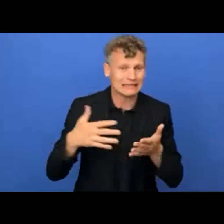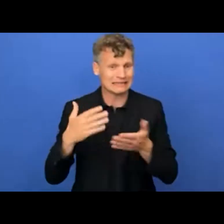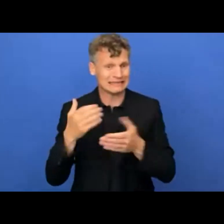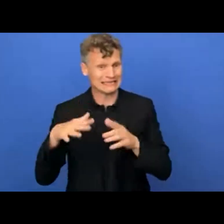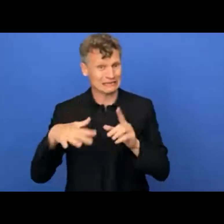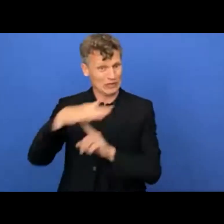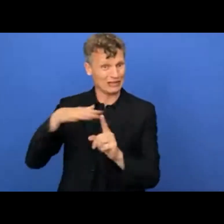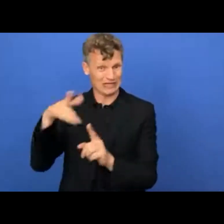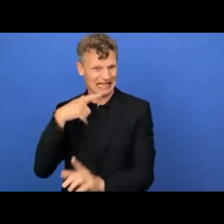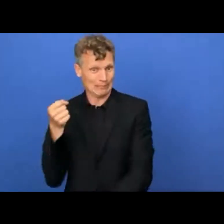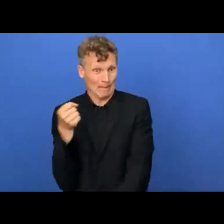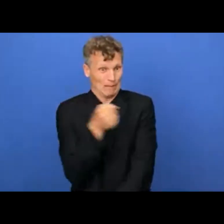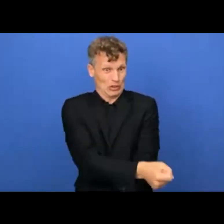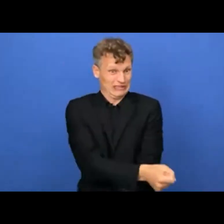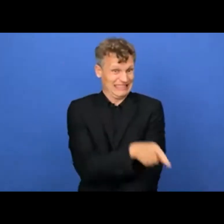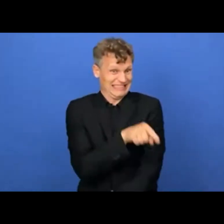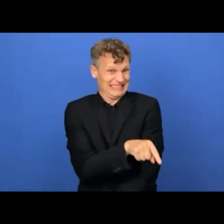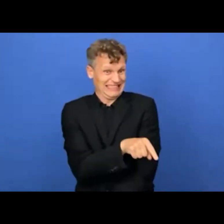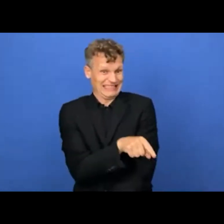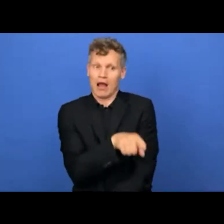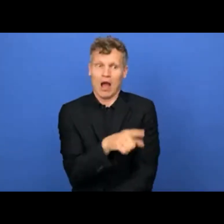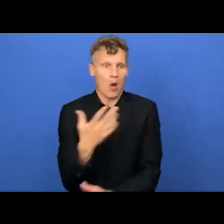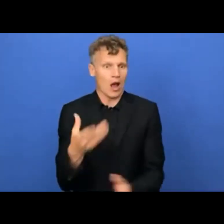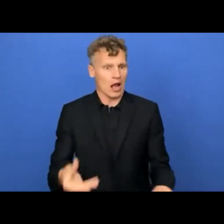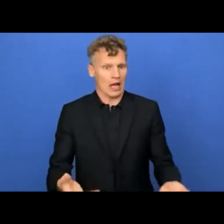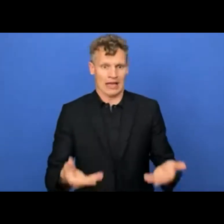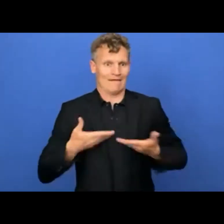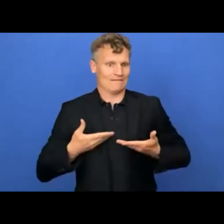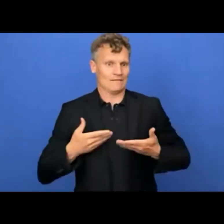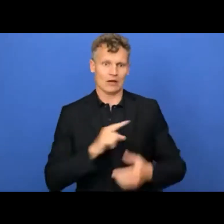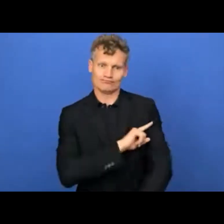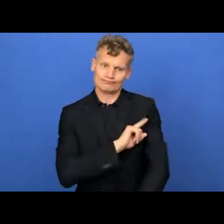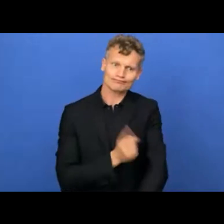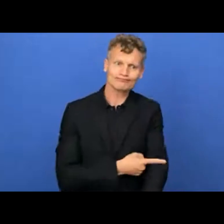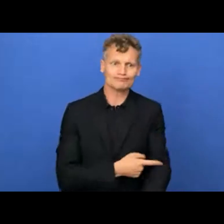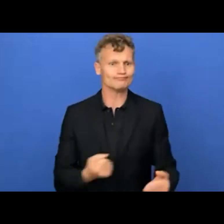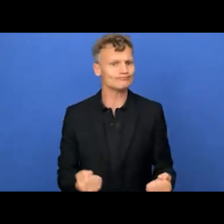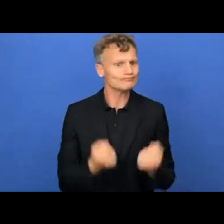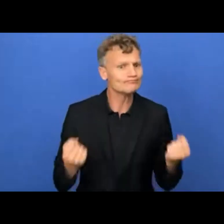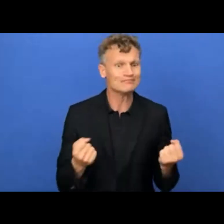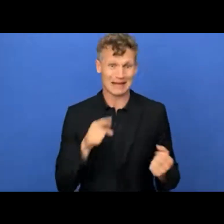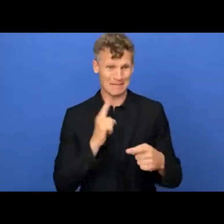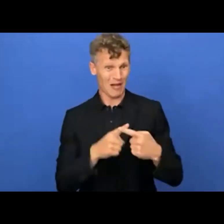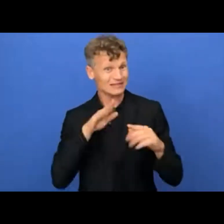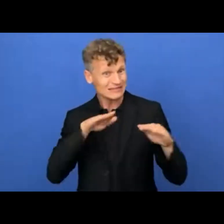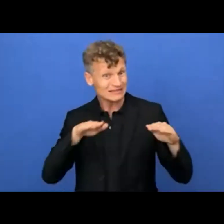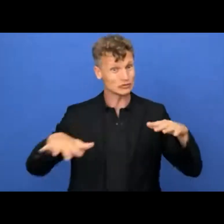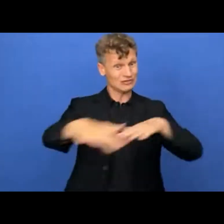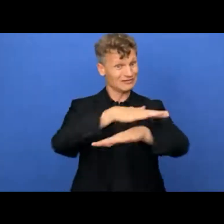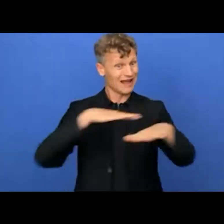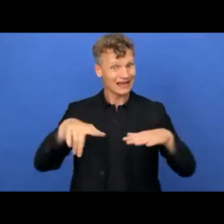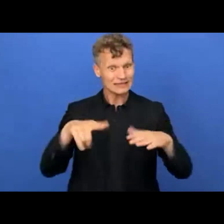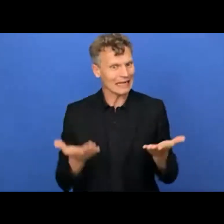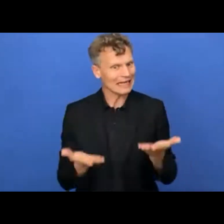des inégalités. Et ceci renforce l'efficacité et l'efficience des systèmes d'enseignement, promeut la